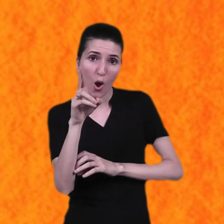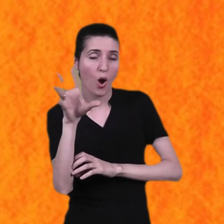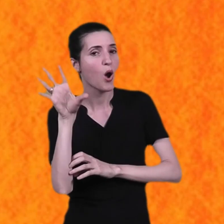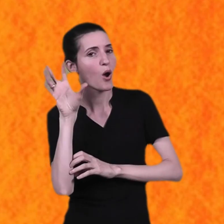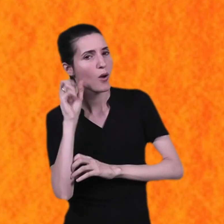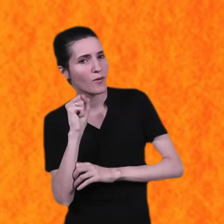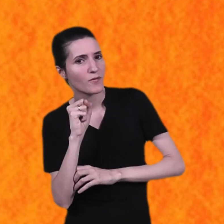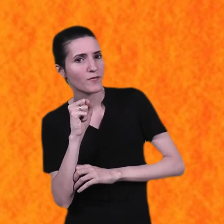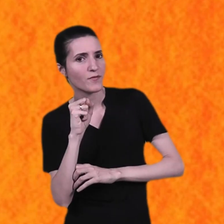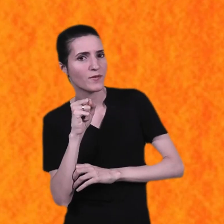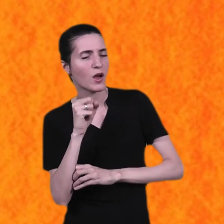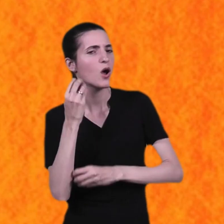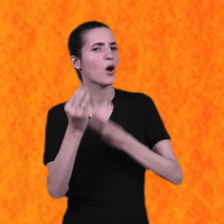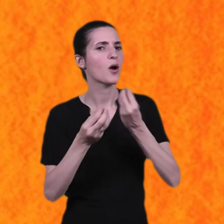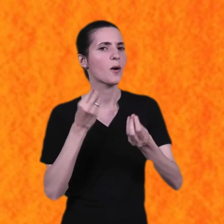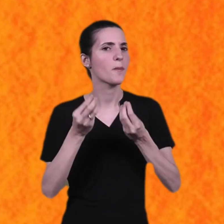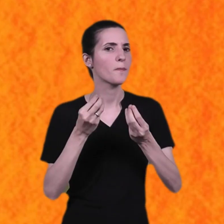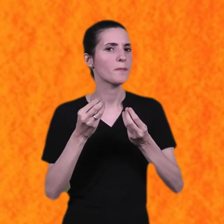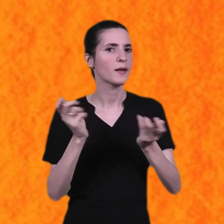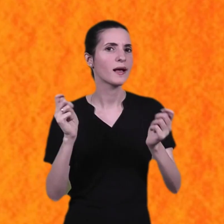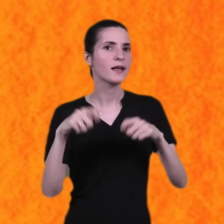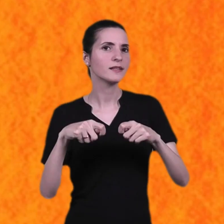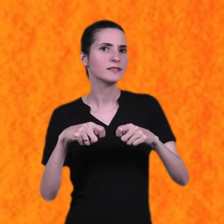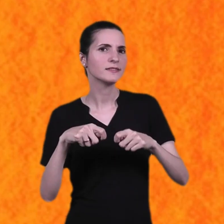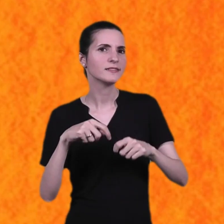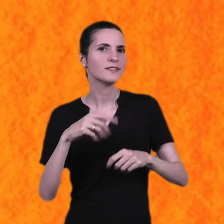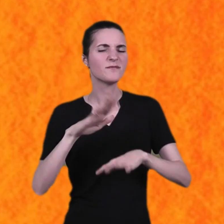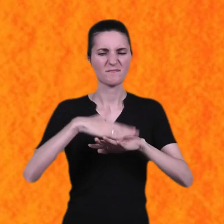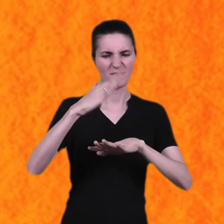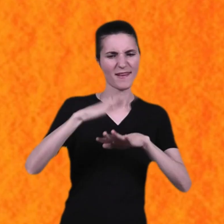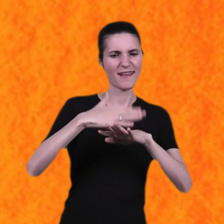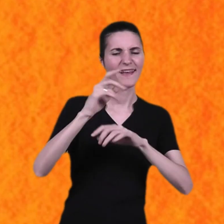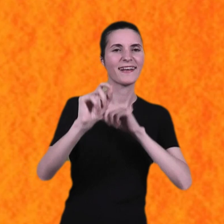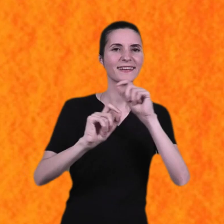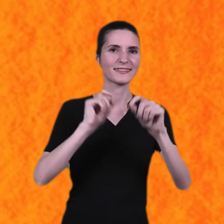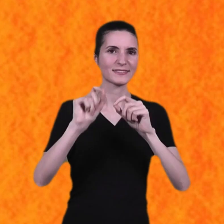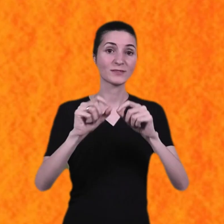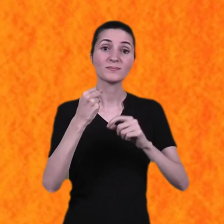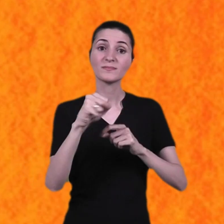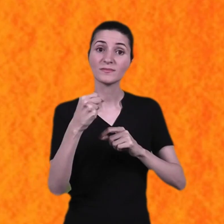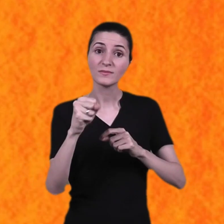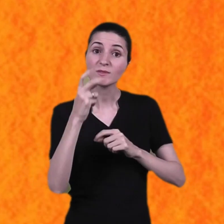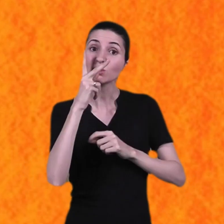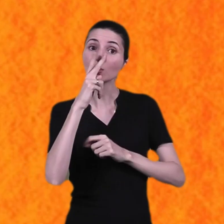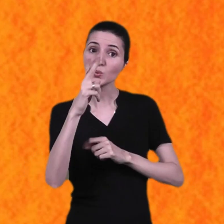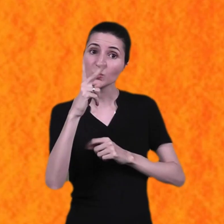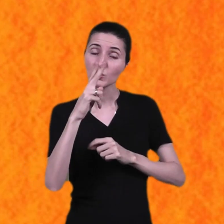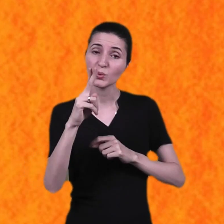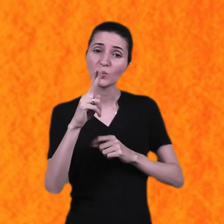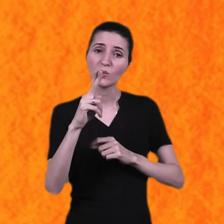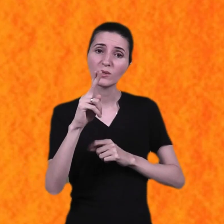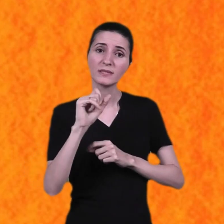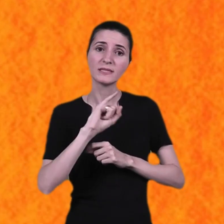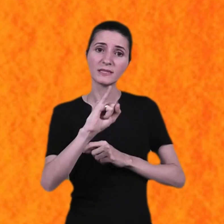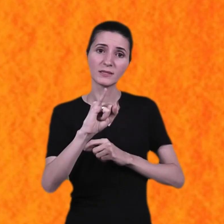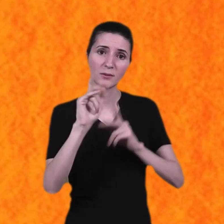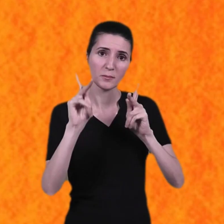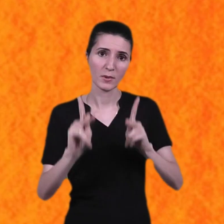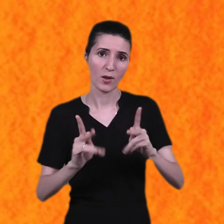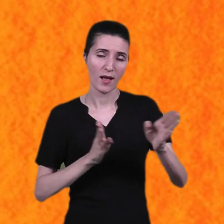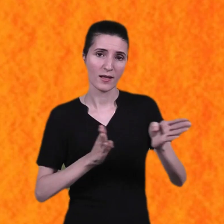nesse momento, saberia dizer, e eu digo mais, a mesma coisa para a questão